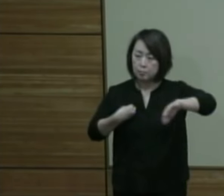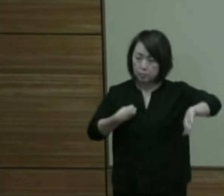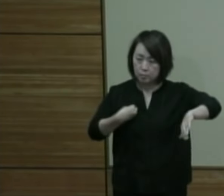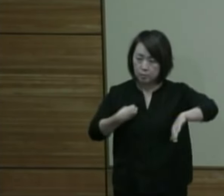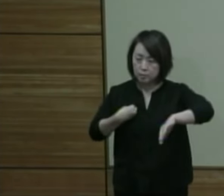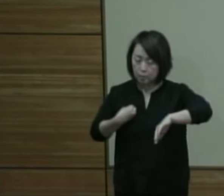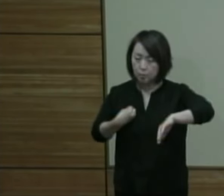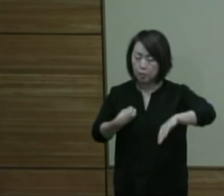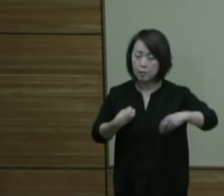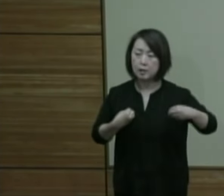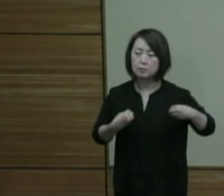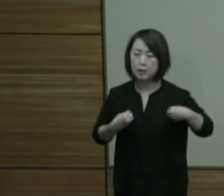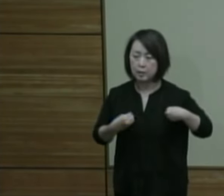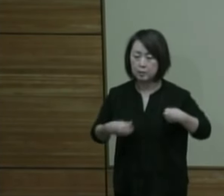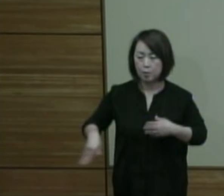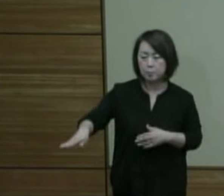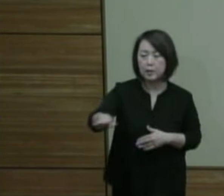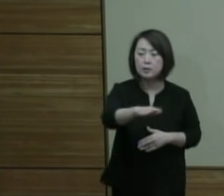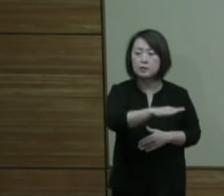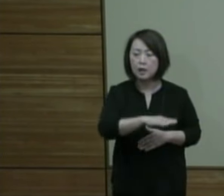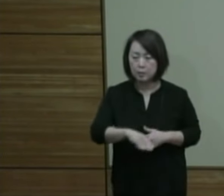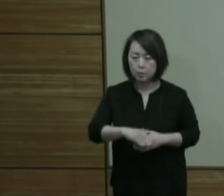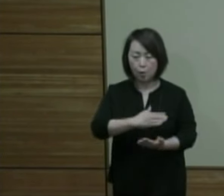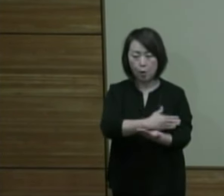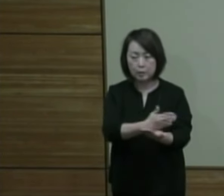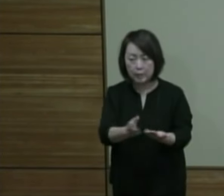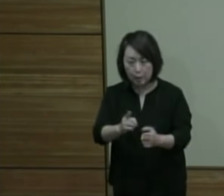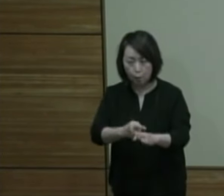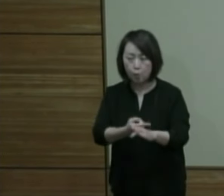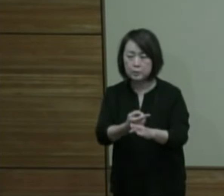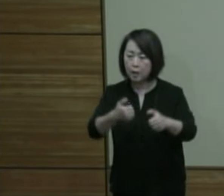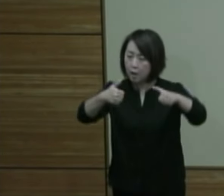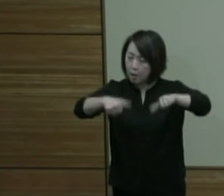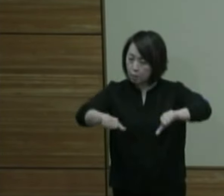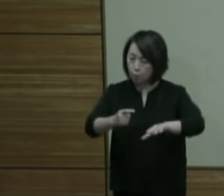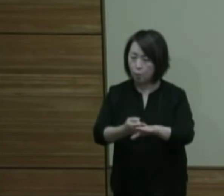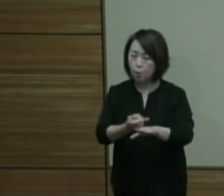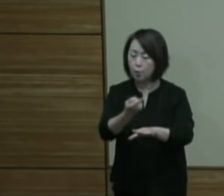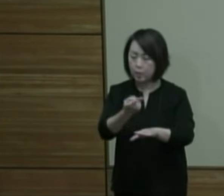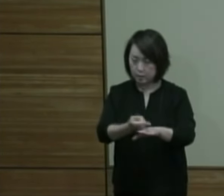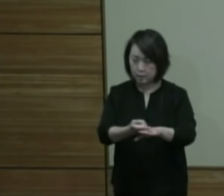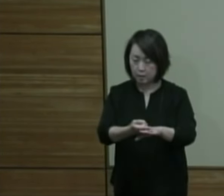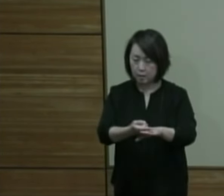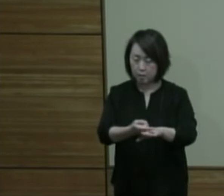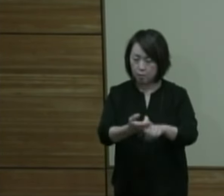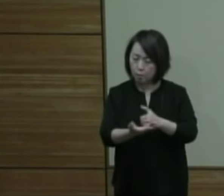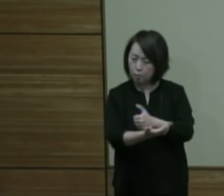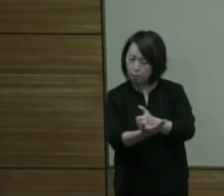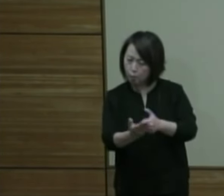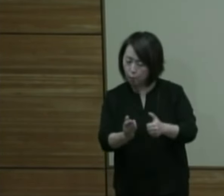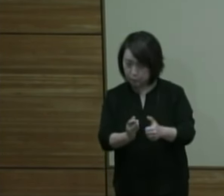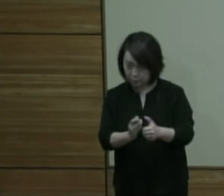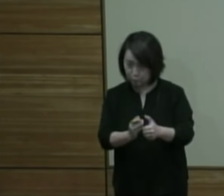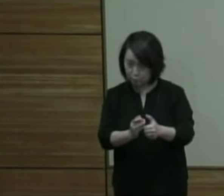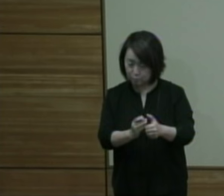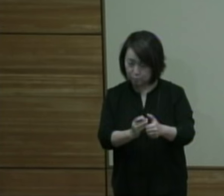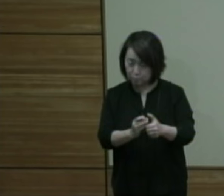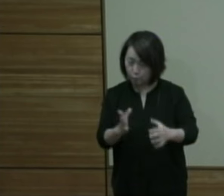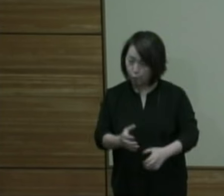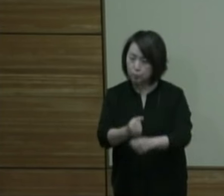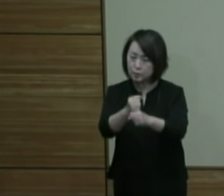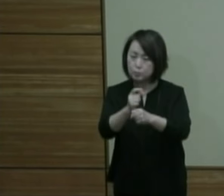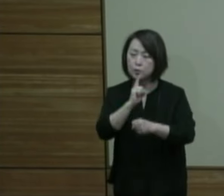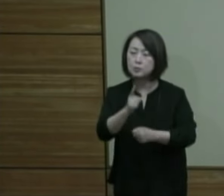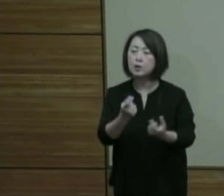ップでですね、いわゆる多様性とか公平性、さらには包摂といったような大きなテーマの中